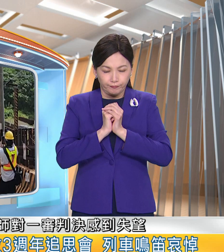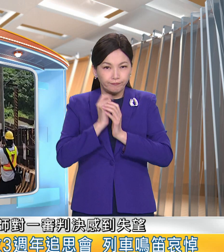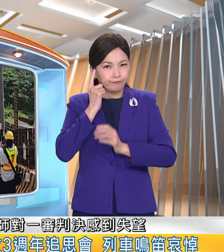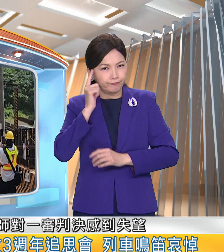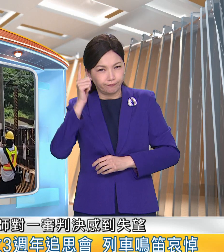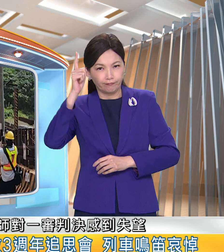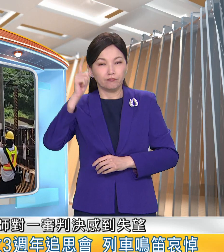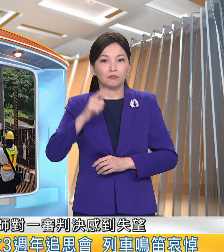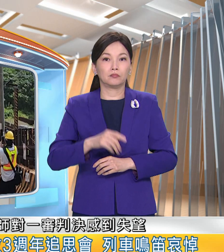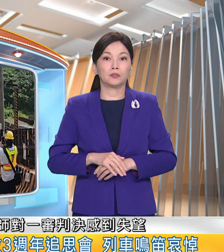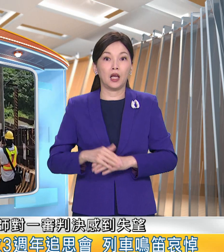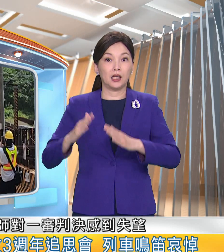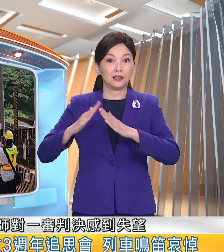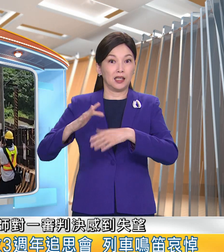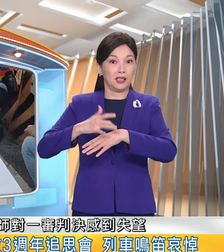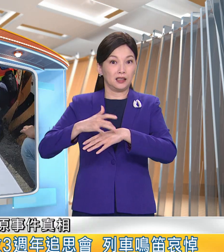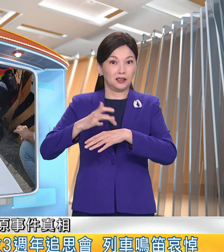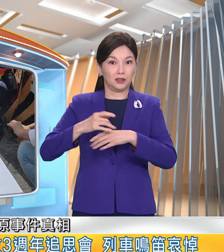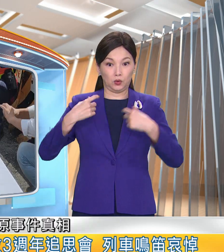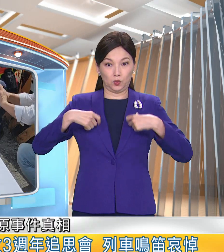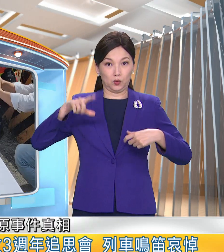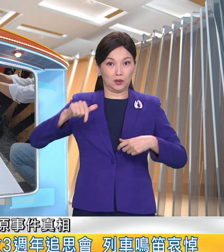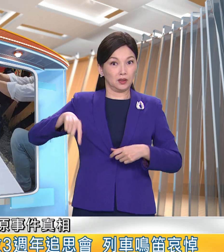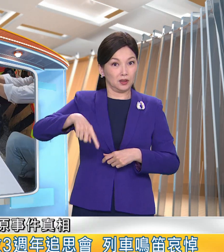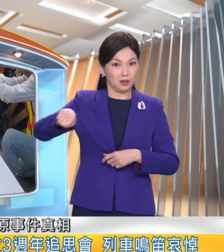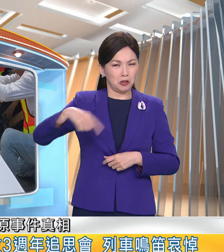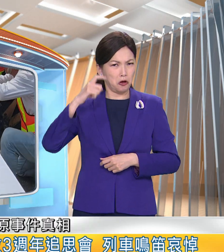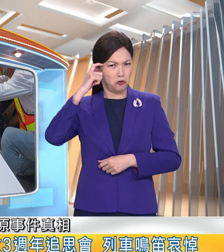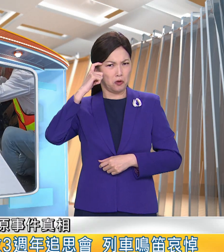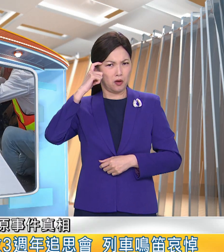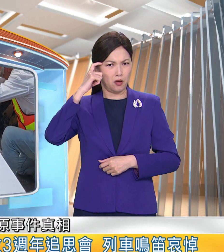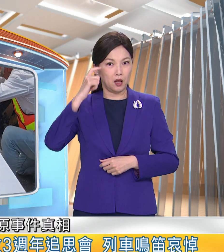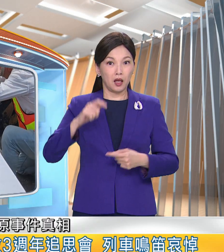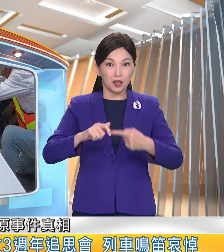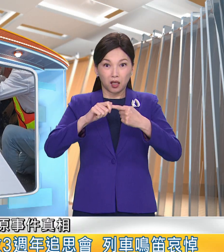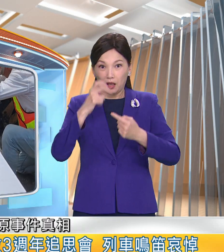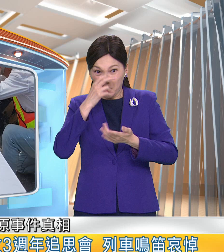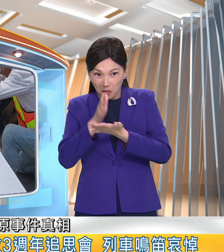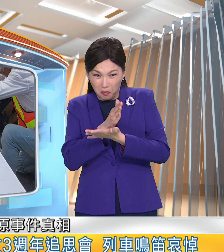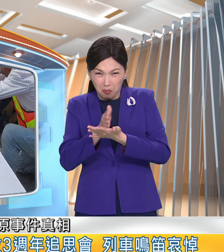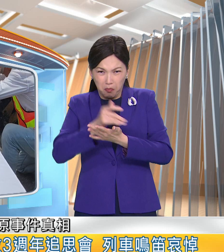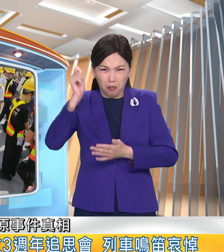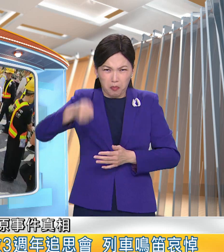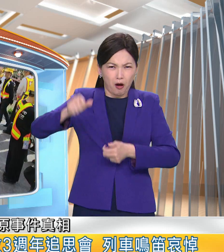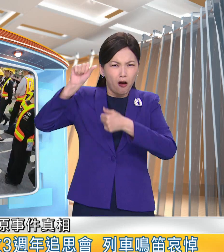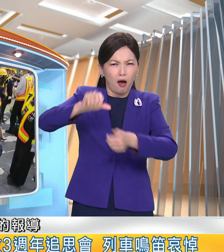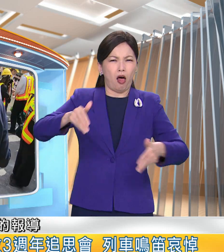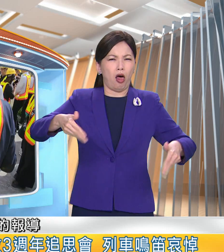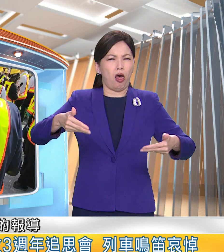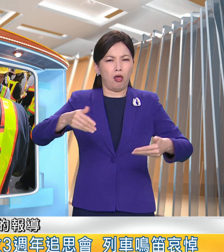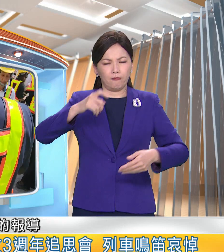审判决感到失望，希望在二审还原真相。接着来看我们的报道。